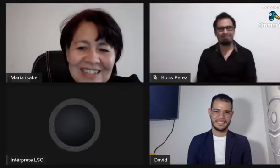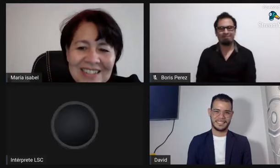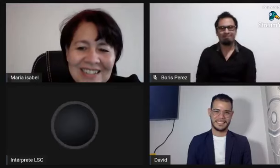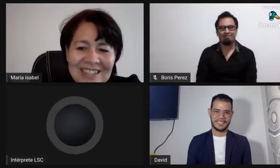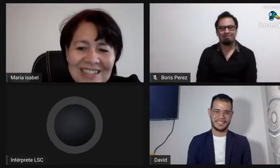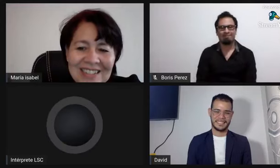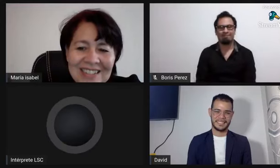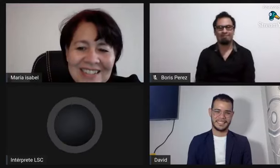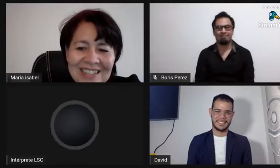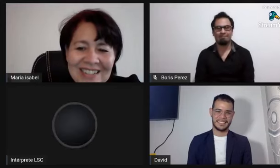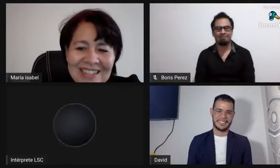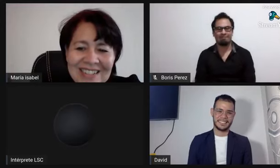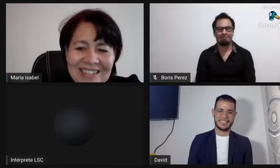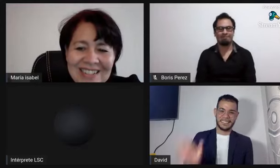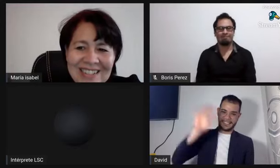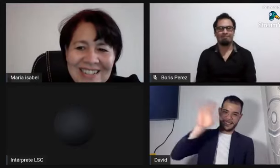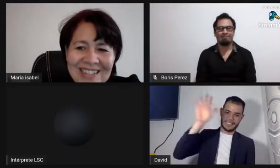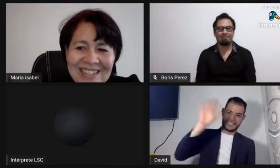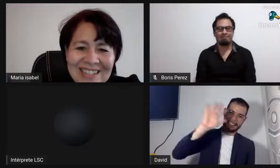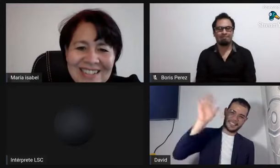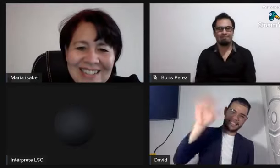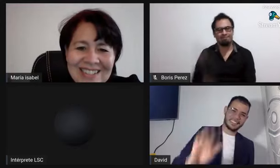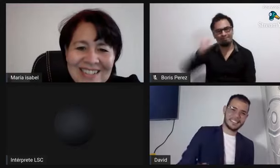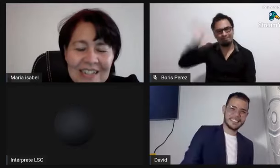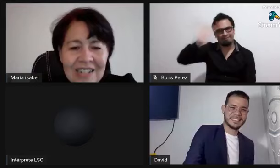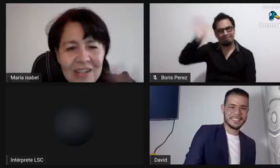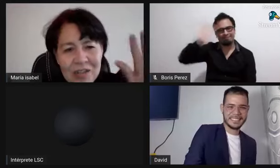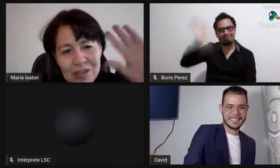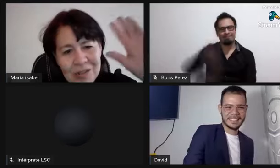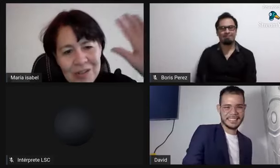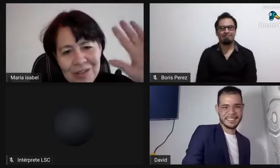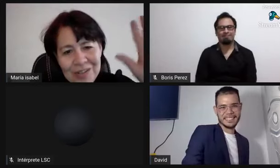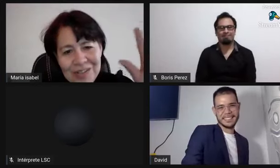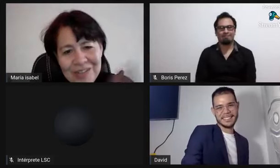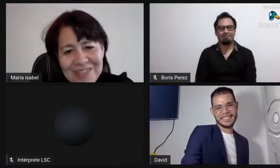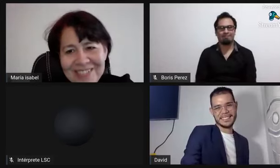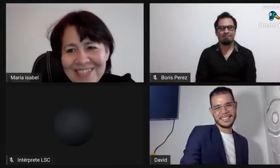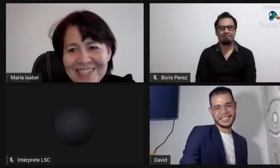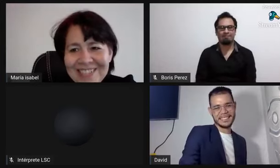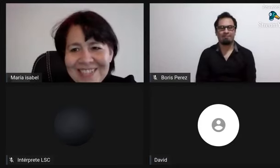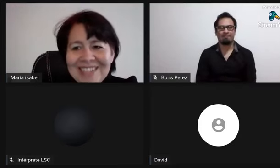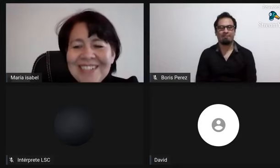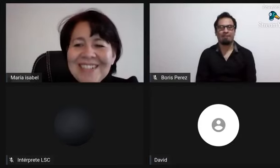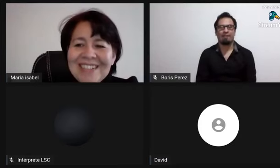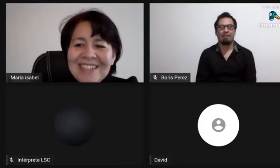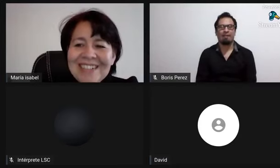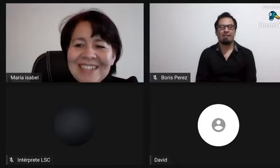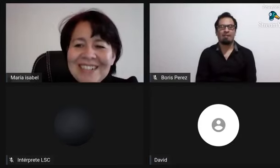Gracias, nos vemos en la próxima. Adiós.